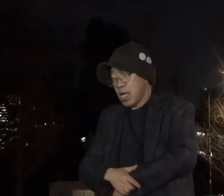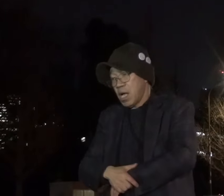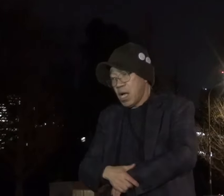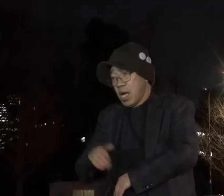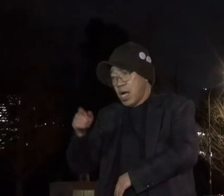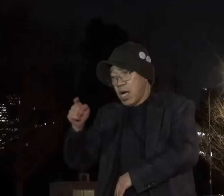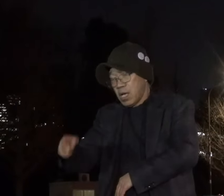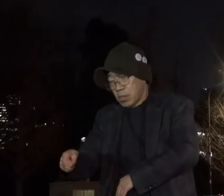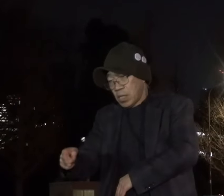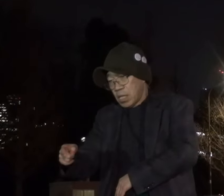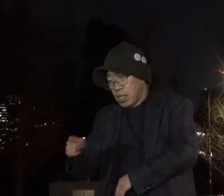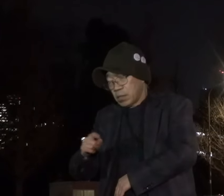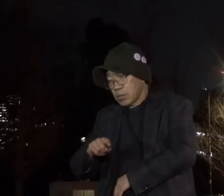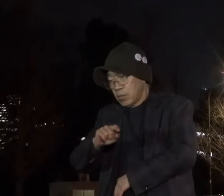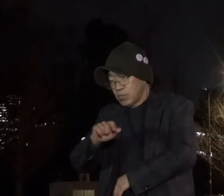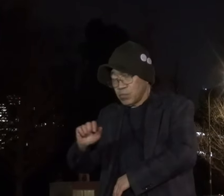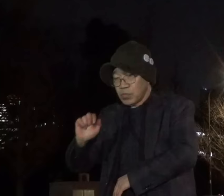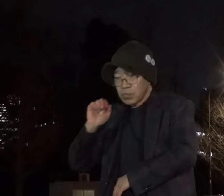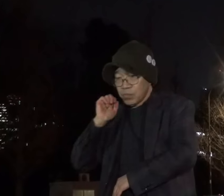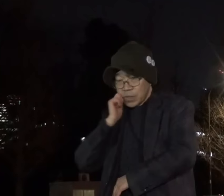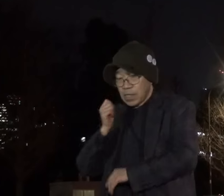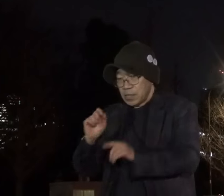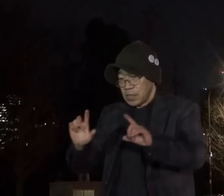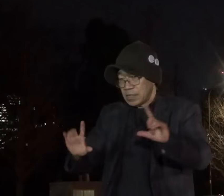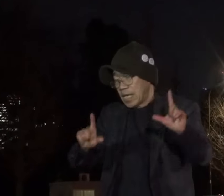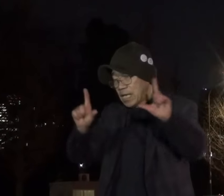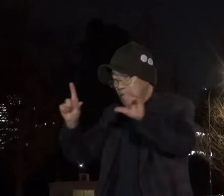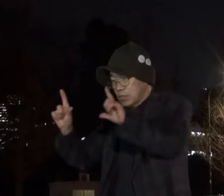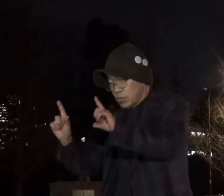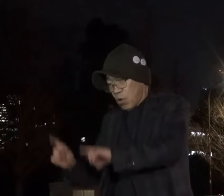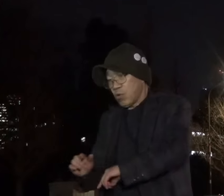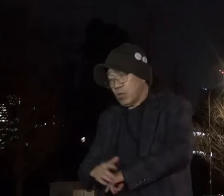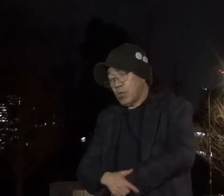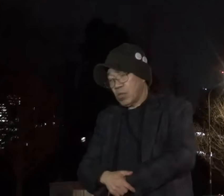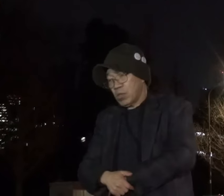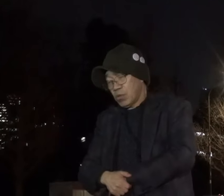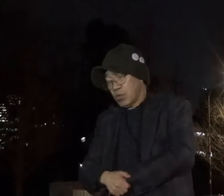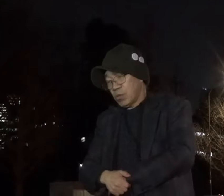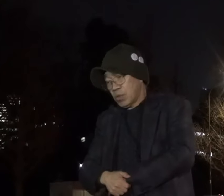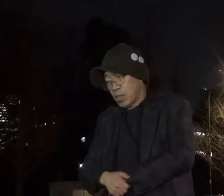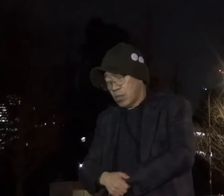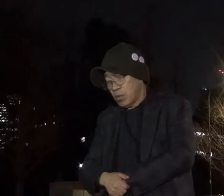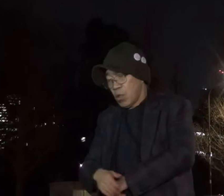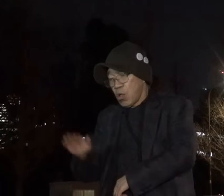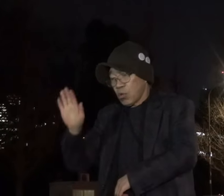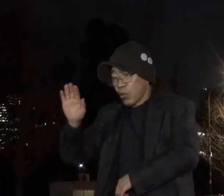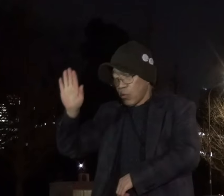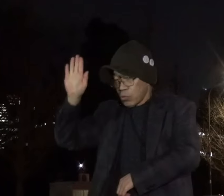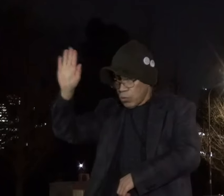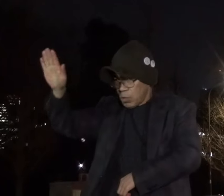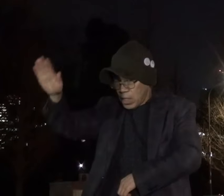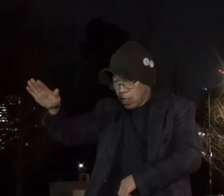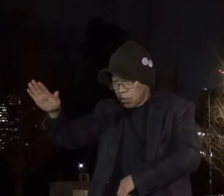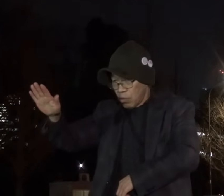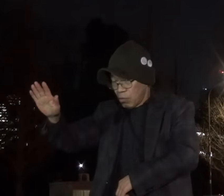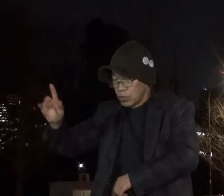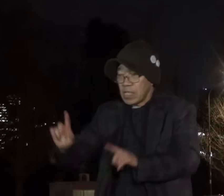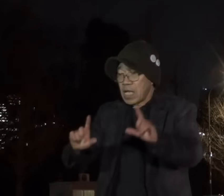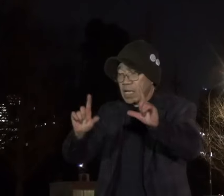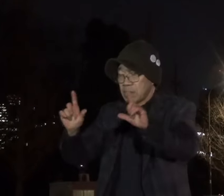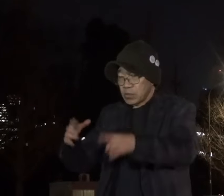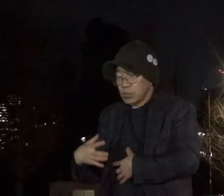はさまざまな場面で難しい決断を迫られ、50代半ばになった今はこれからのことも考えなければなり